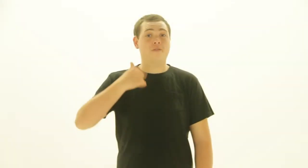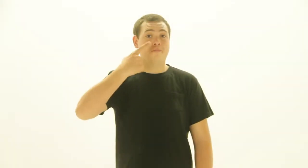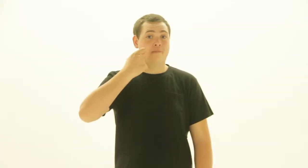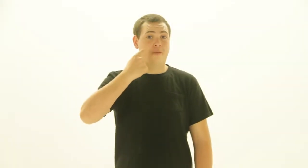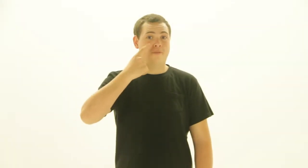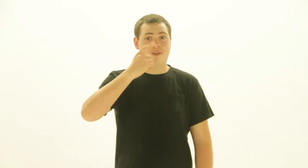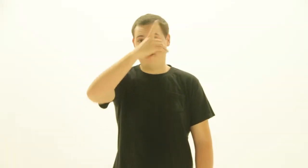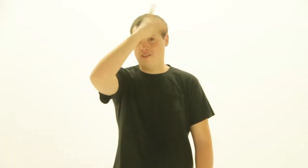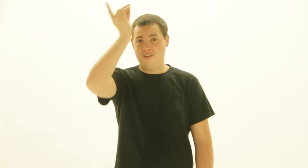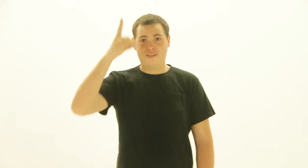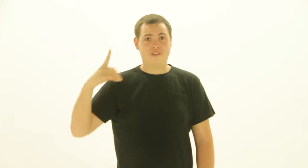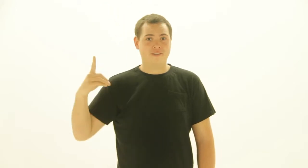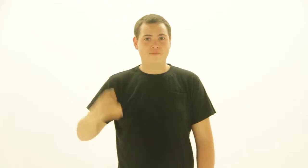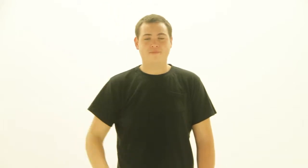Hola, yo soy el papá de Daniela.